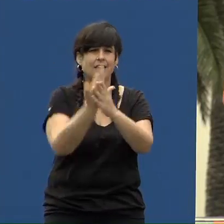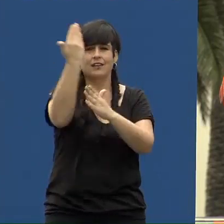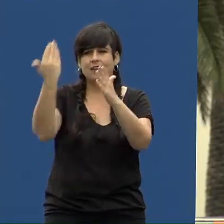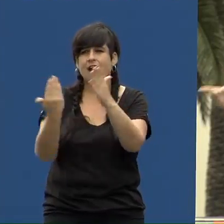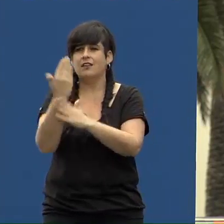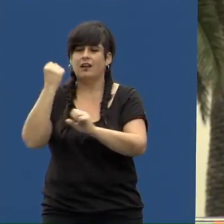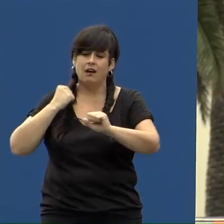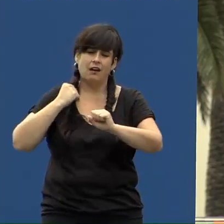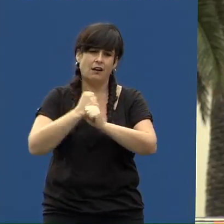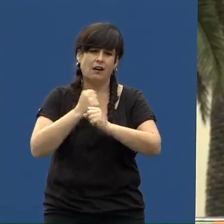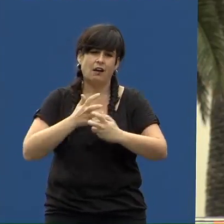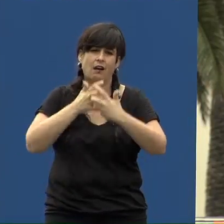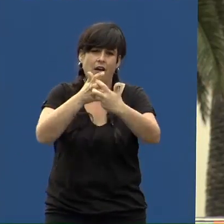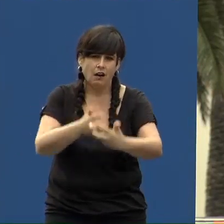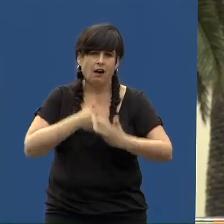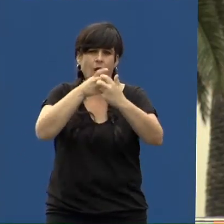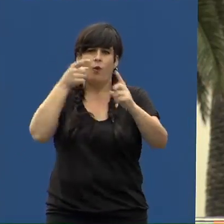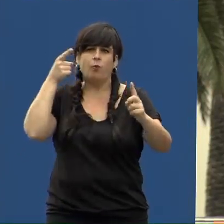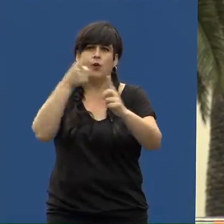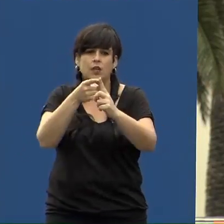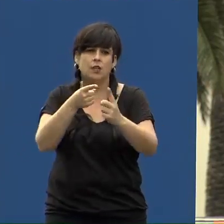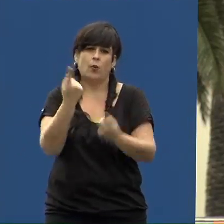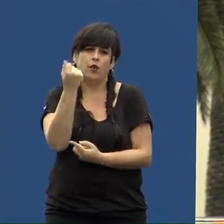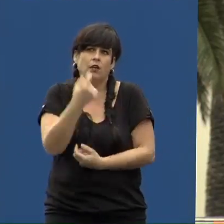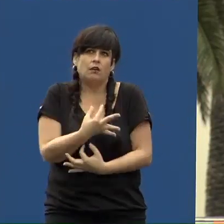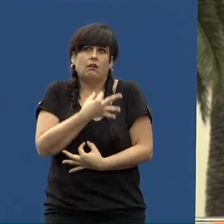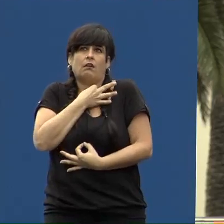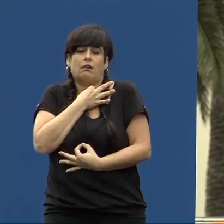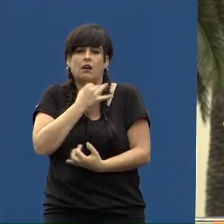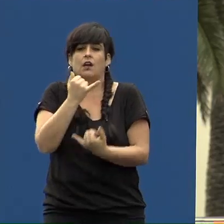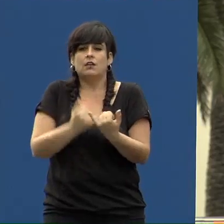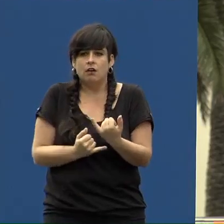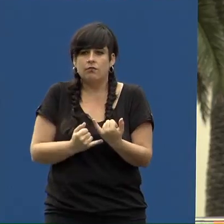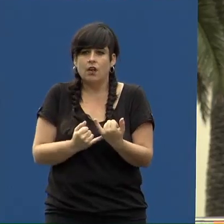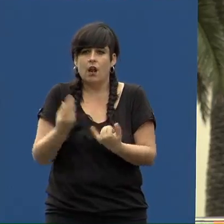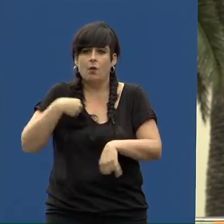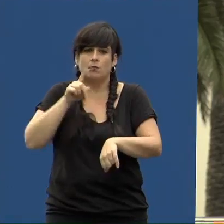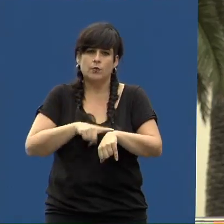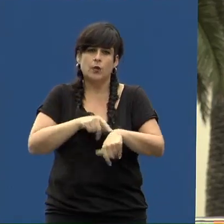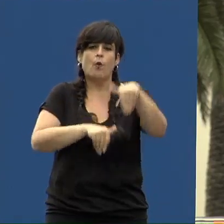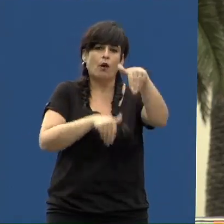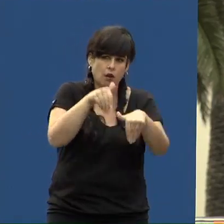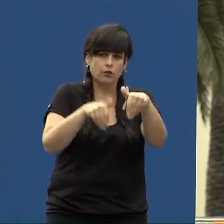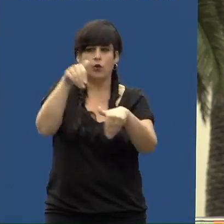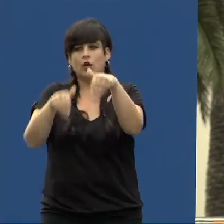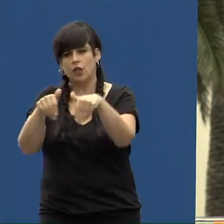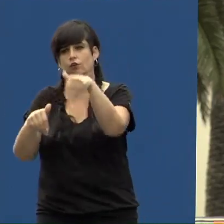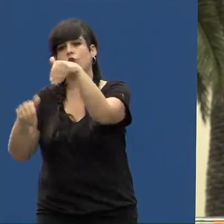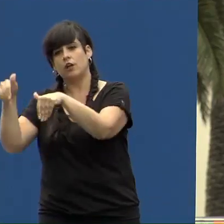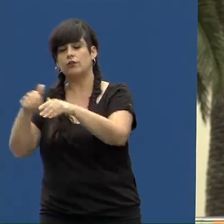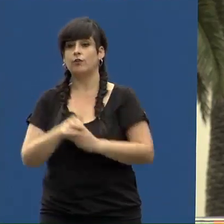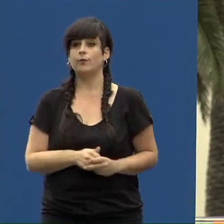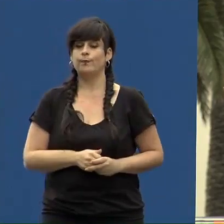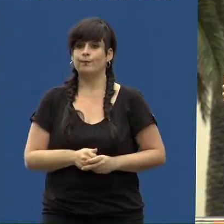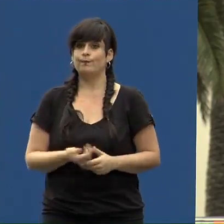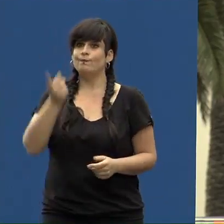mes por culpa de sus políticas de miseria, como para encima tener que estar elección tras elección. Y encima asistimos a